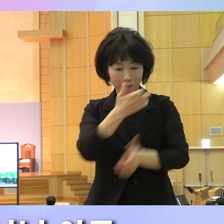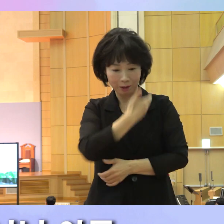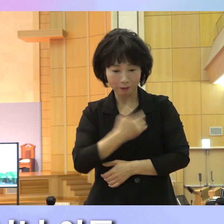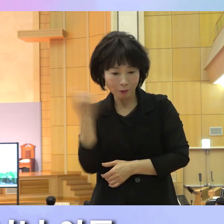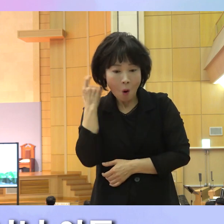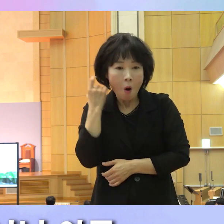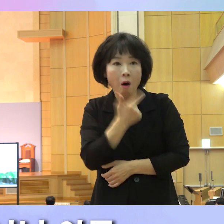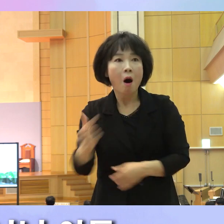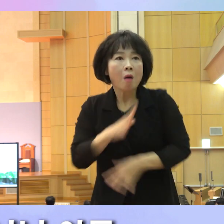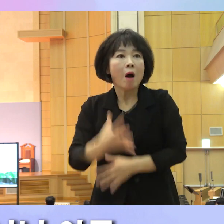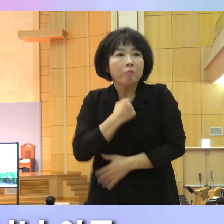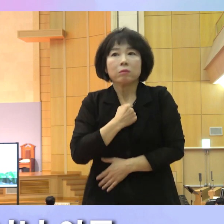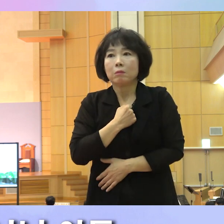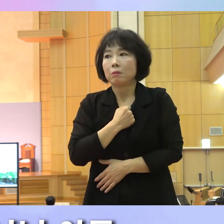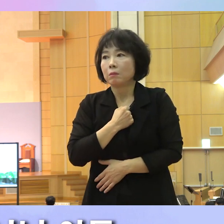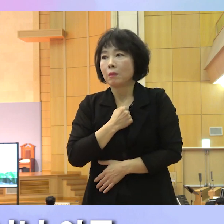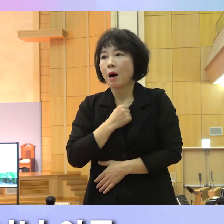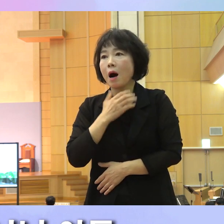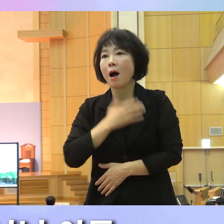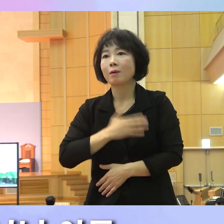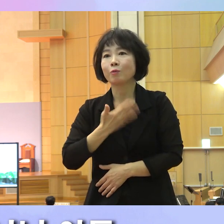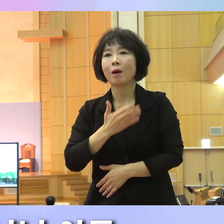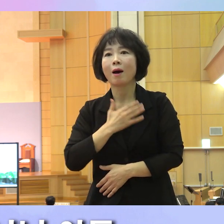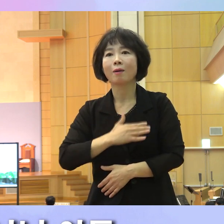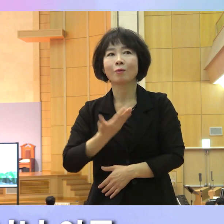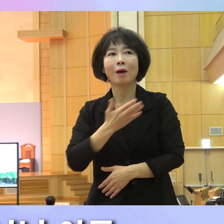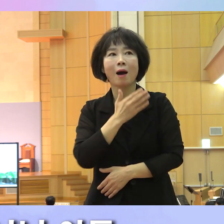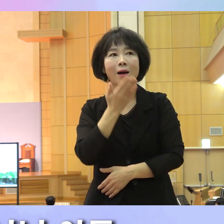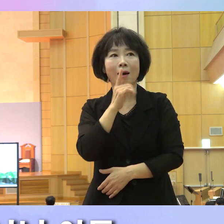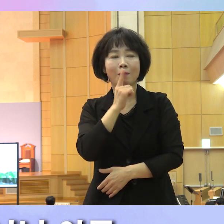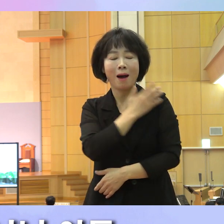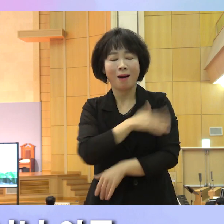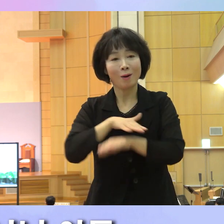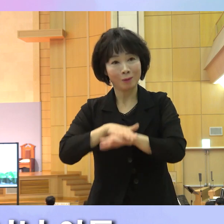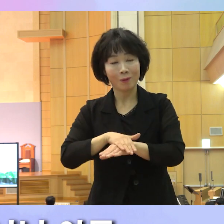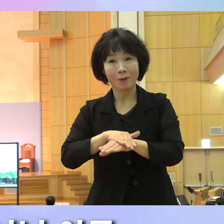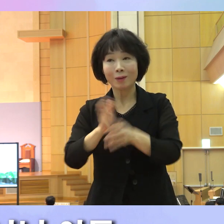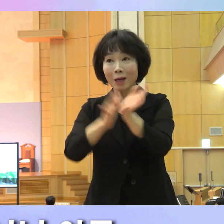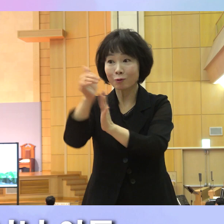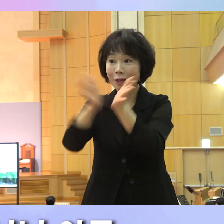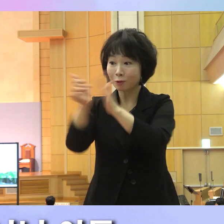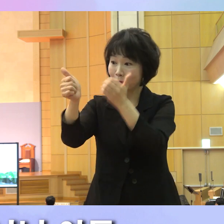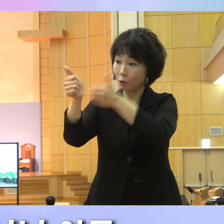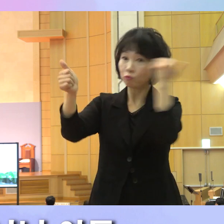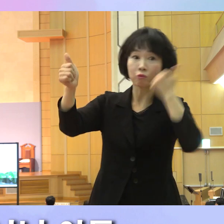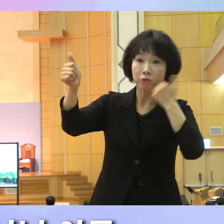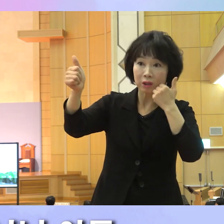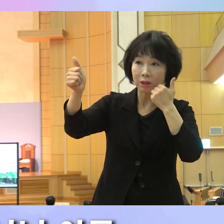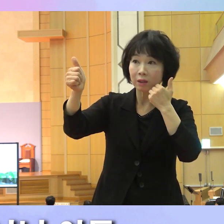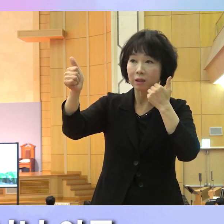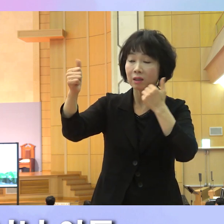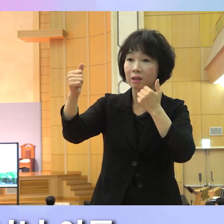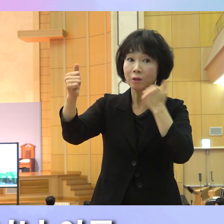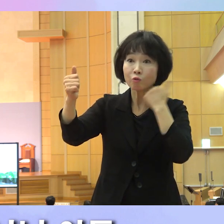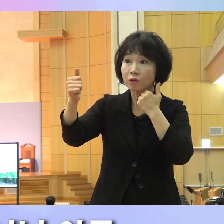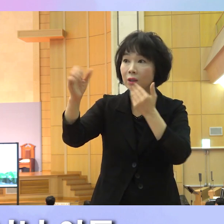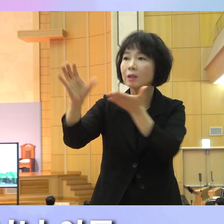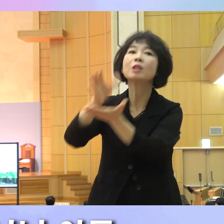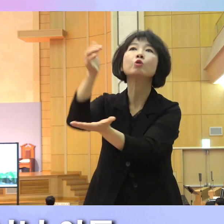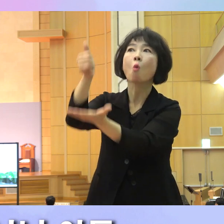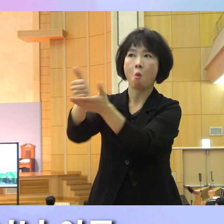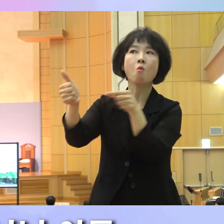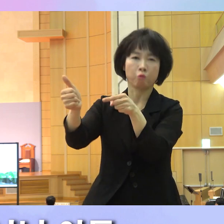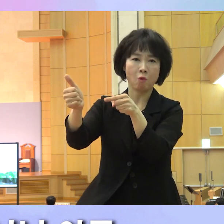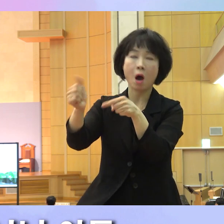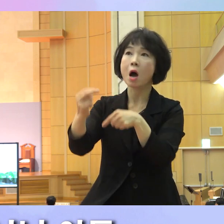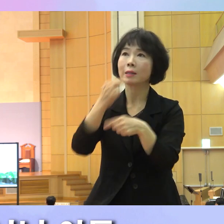다 알았잖아요. 12제자가 다 알았어. 예수님은 그리스도이시요 살아계신 하나님의 아들이로구나 알았단 말이에요.